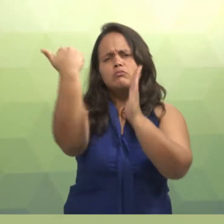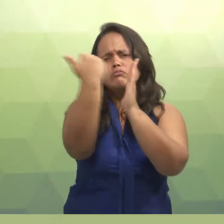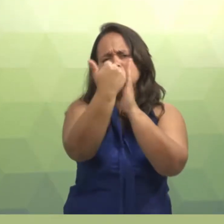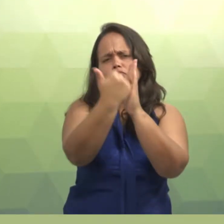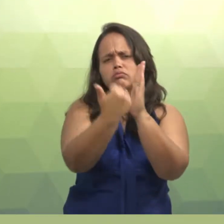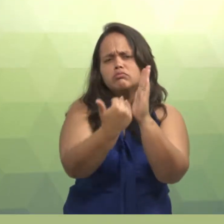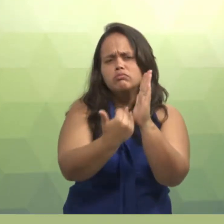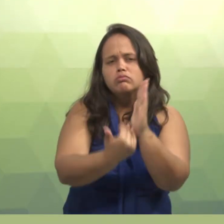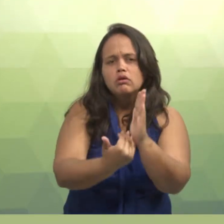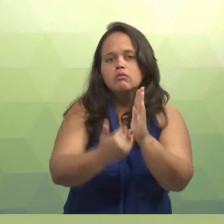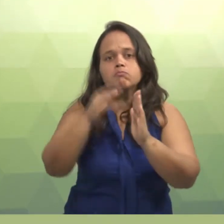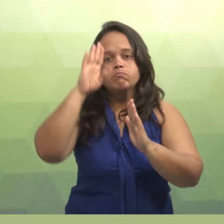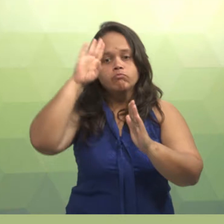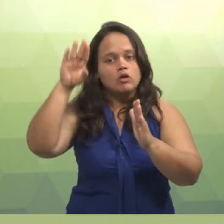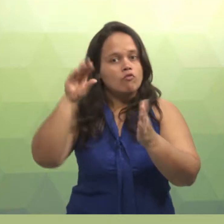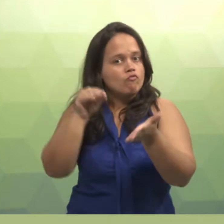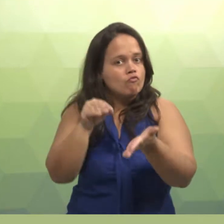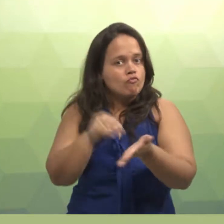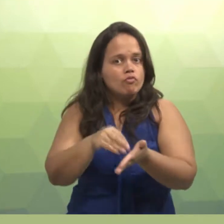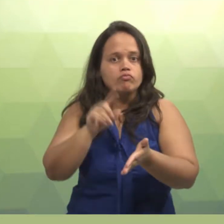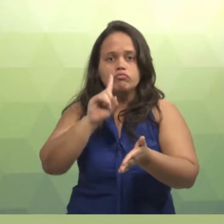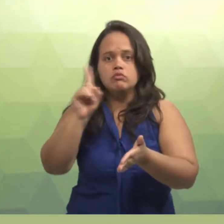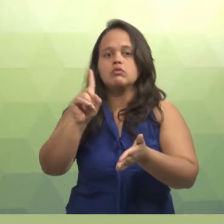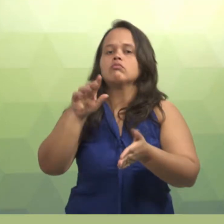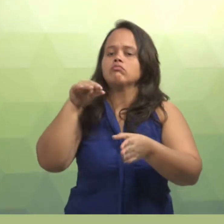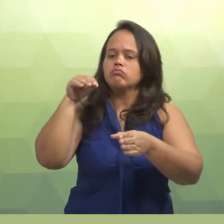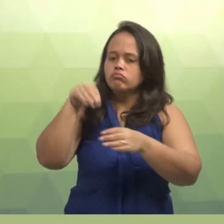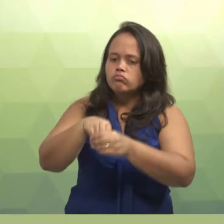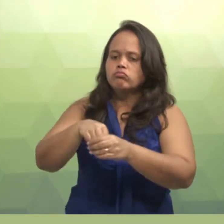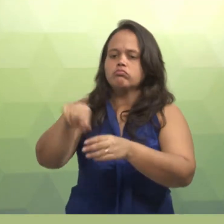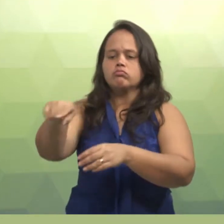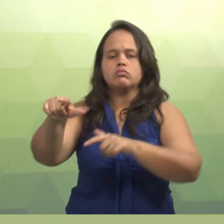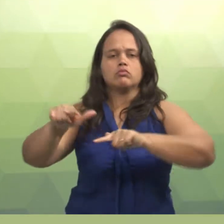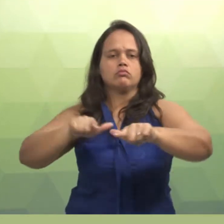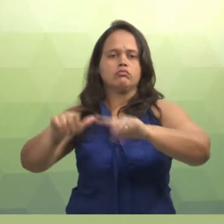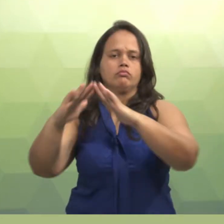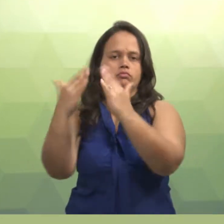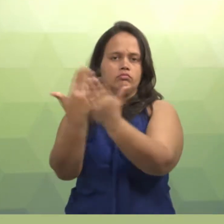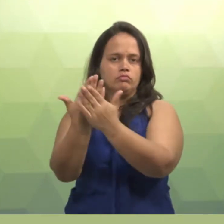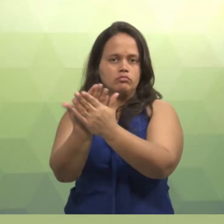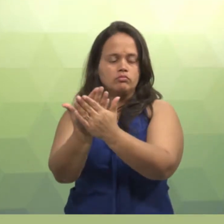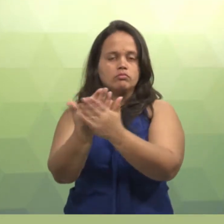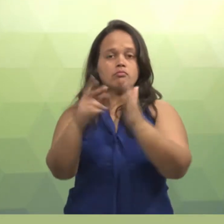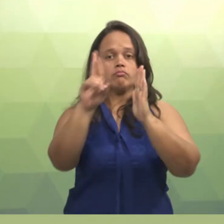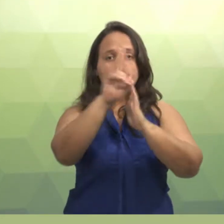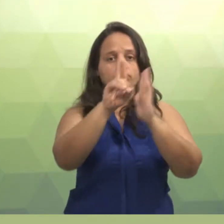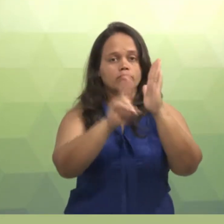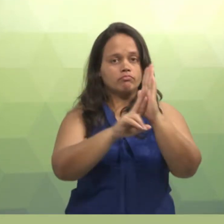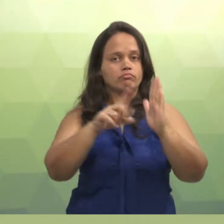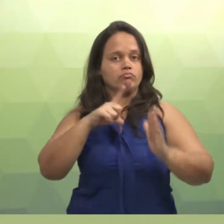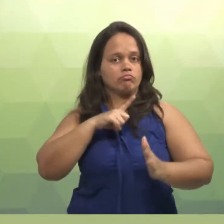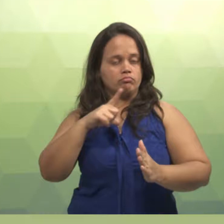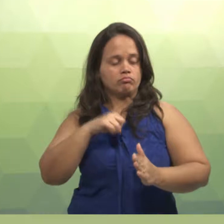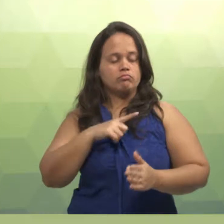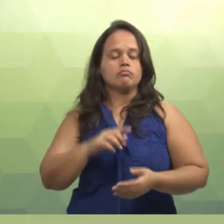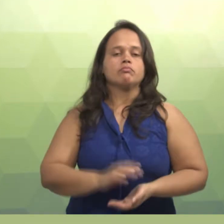ao funcionamento de uma escola, sendo que no regimento são definidos a filosofia, os